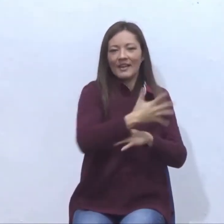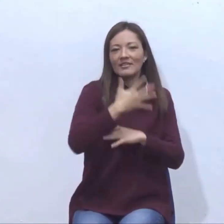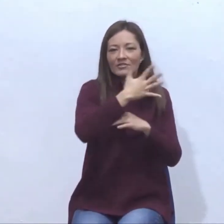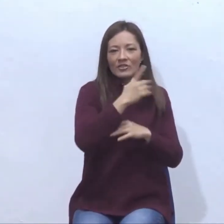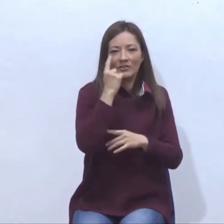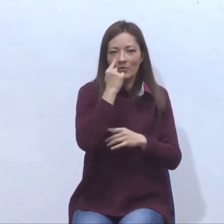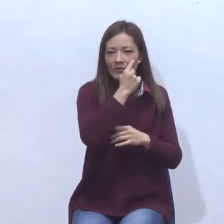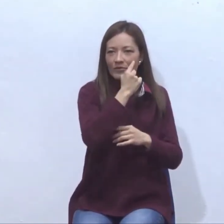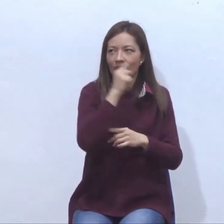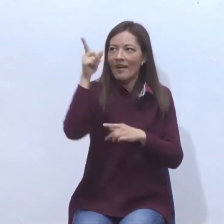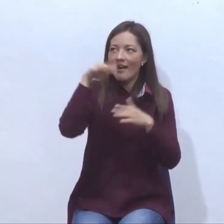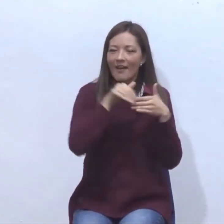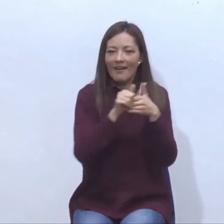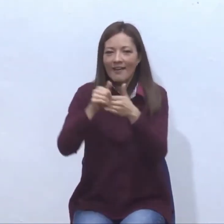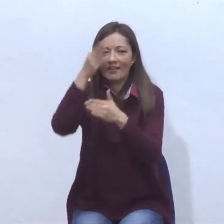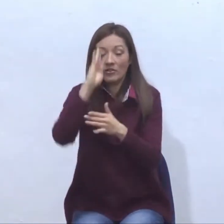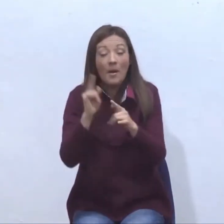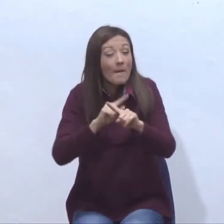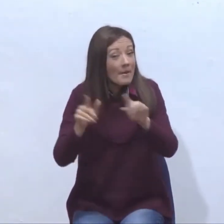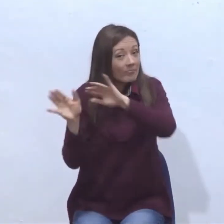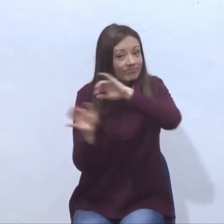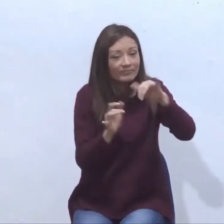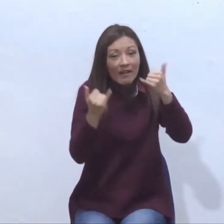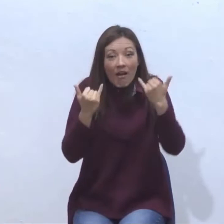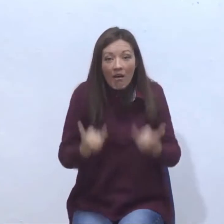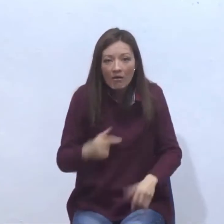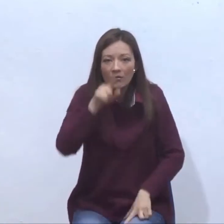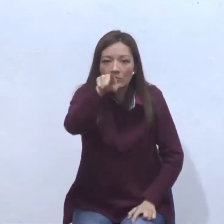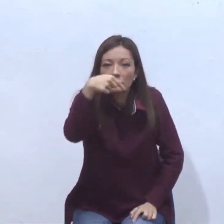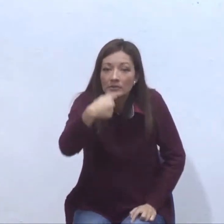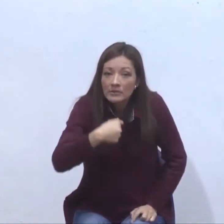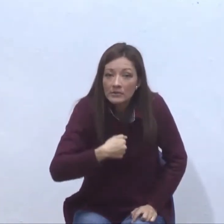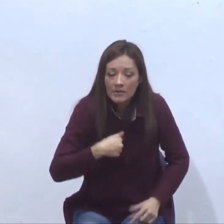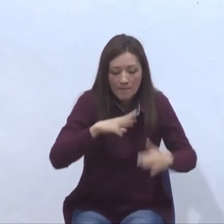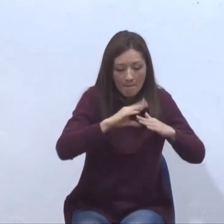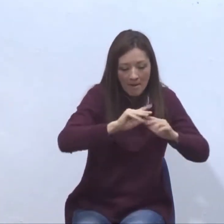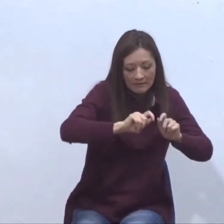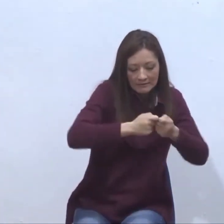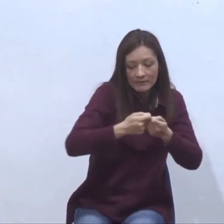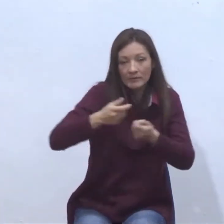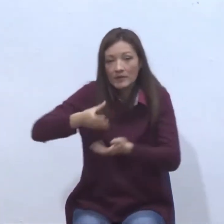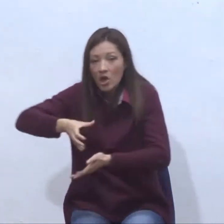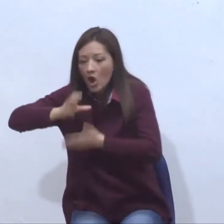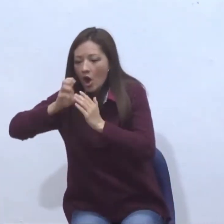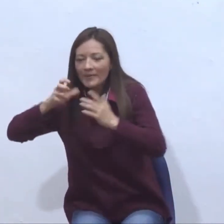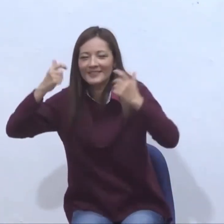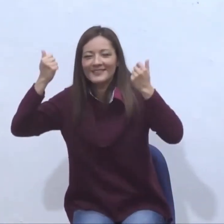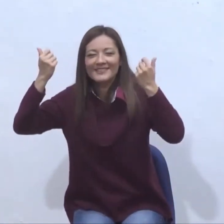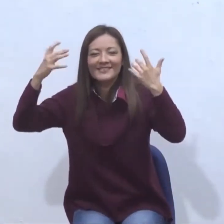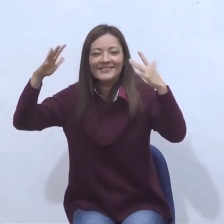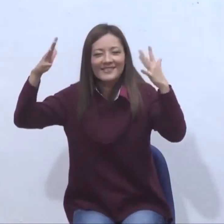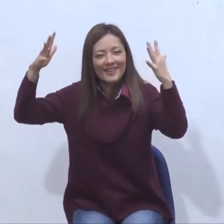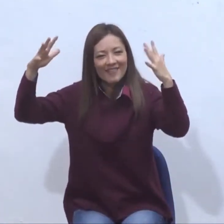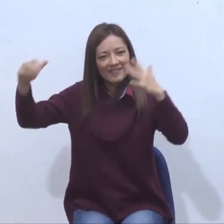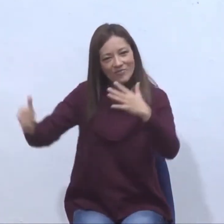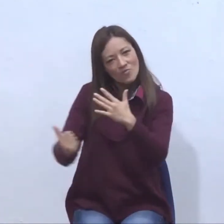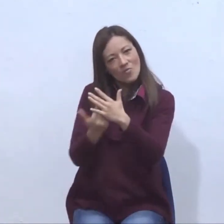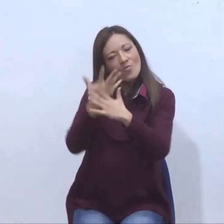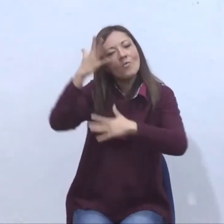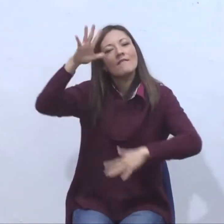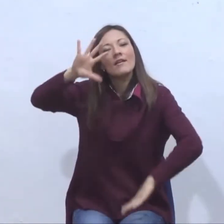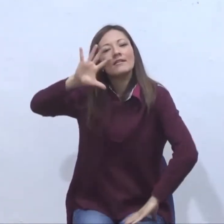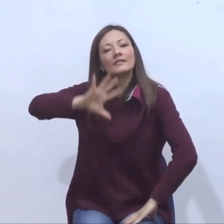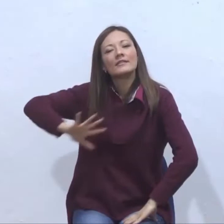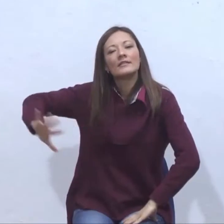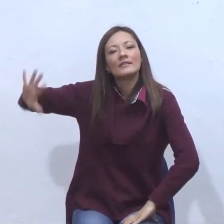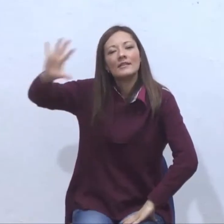Dios, ahora usted y yo, partiendo el pan y compartiendo de la copa, estamos celebrando que somos una nueva nación